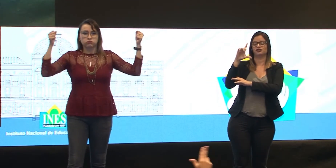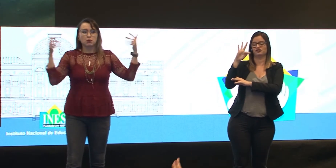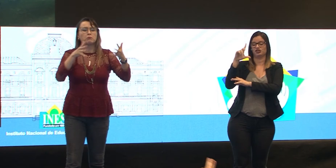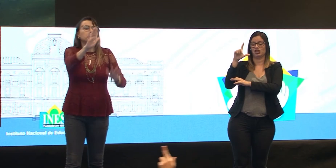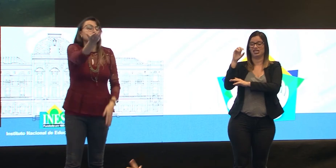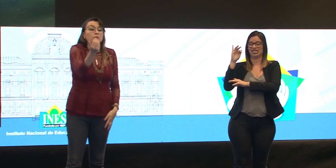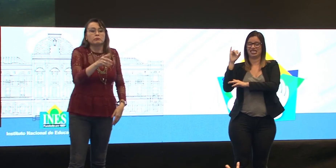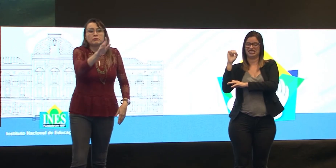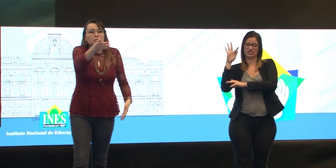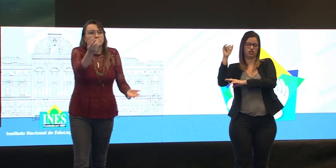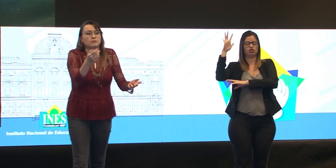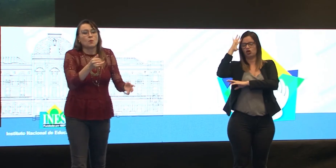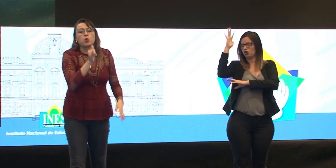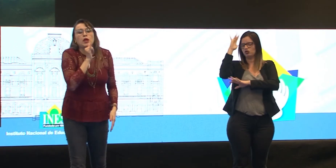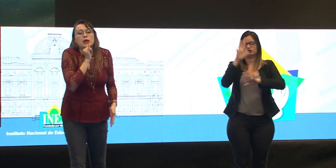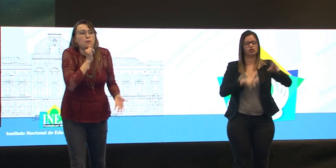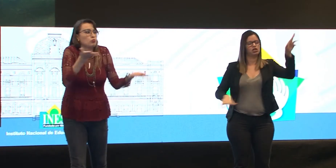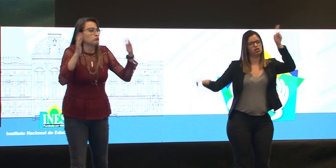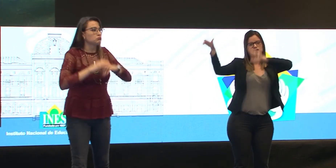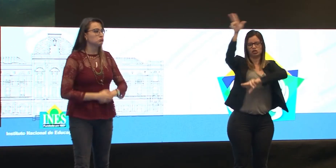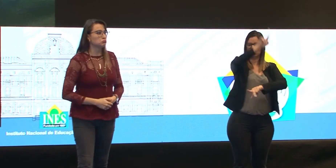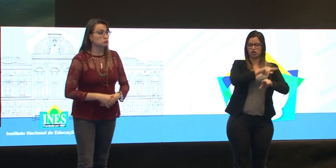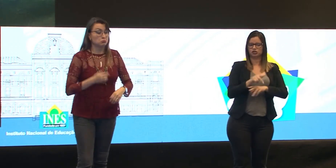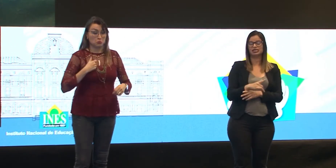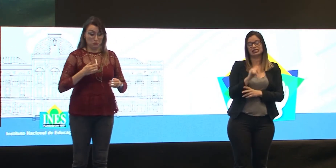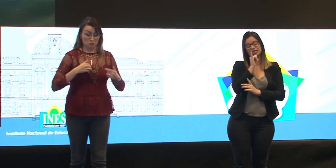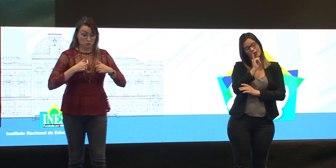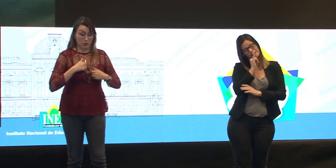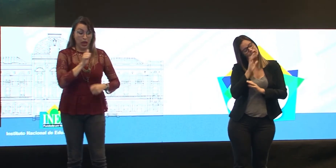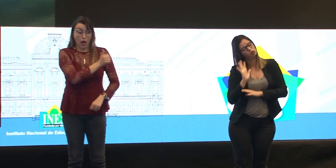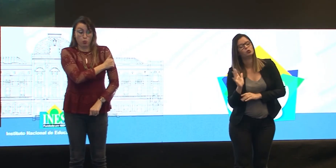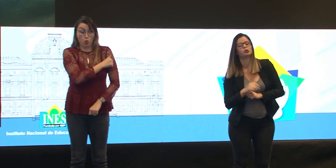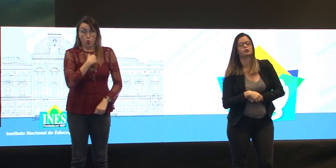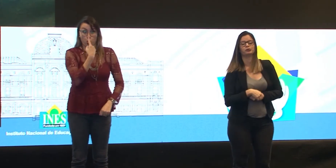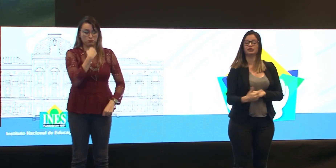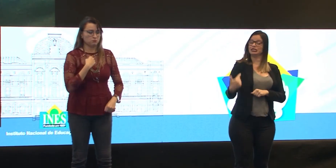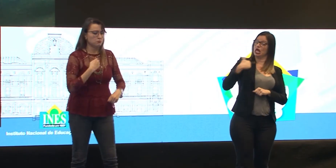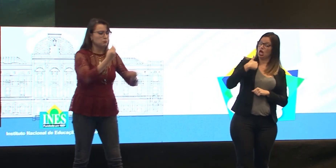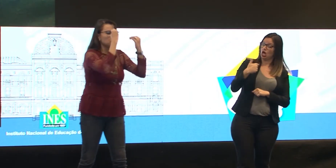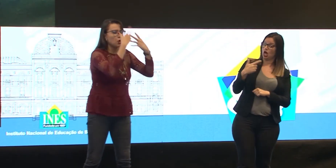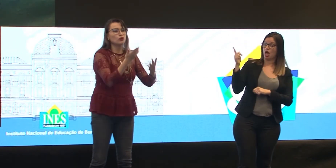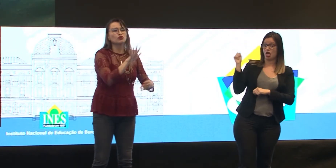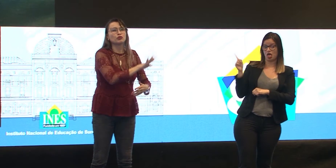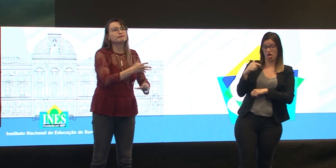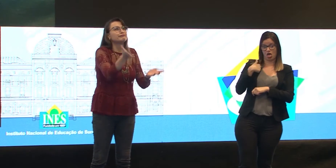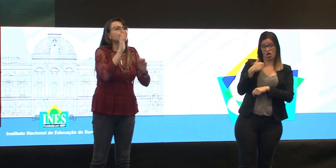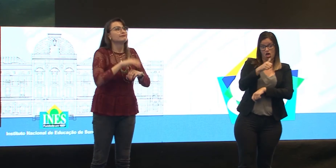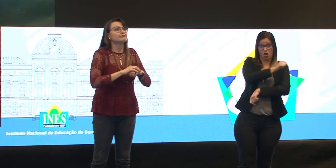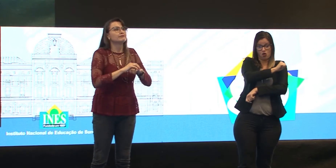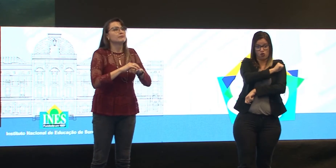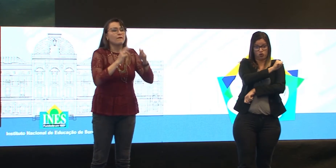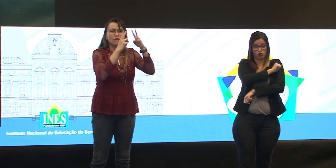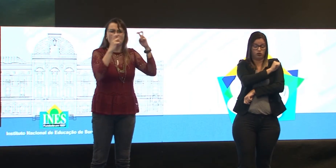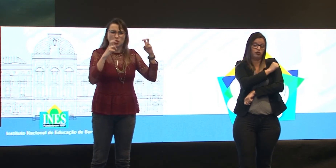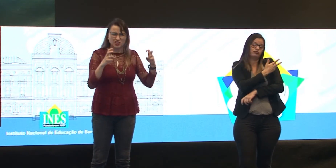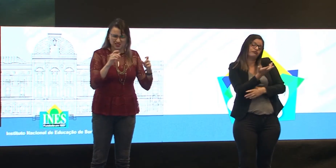os diferentes atores que podem atuar como rede de apoio para favorecer a educação de surdos na